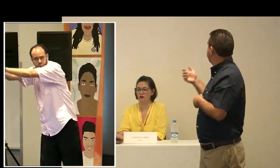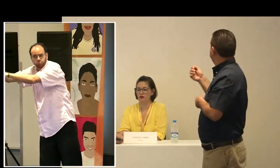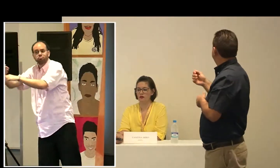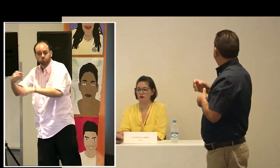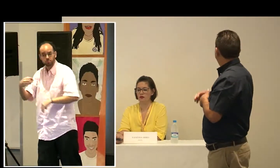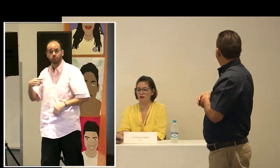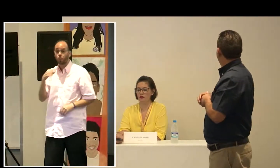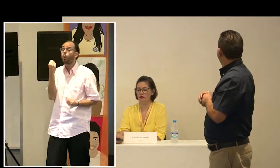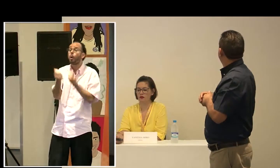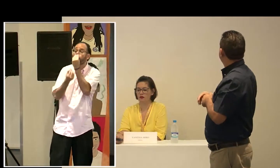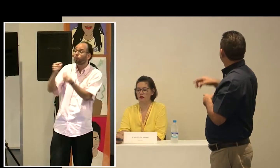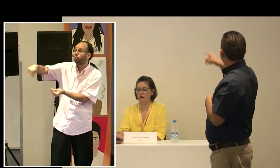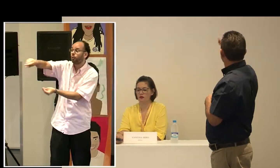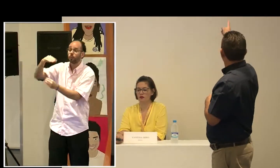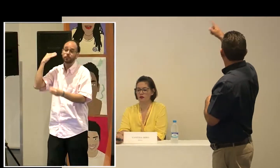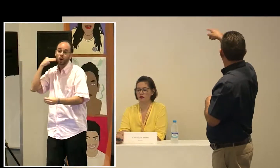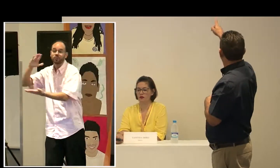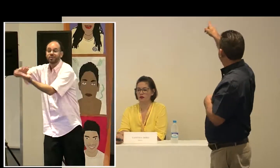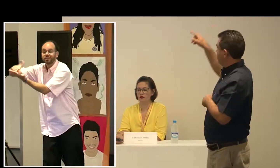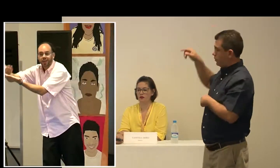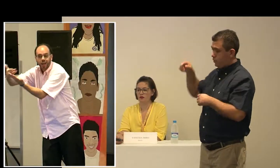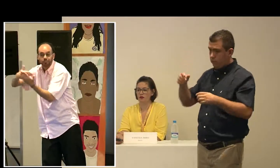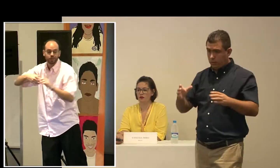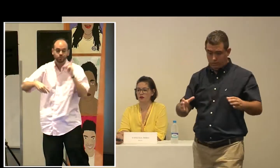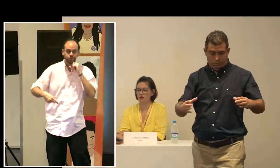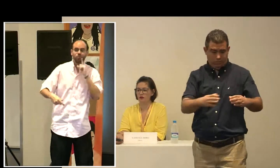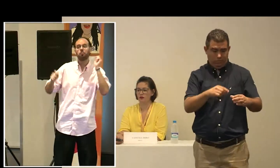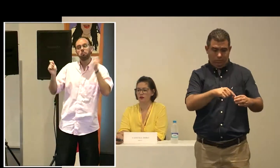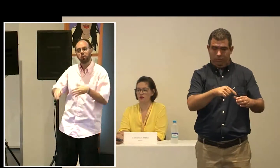trabalham, que são formadas, que atuam como intérpretes.